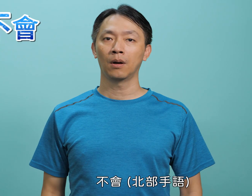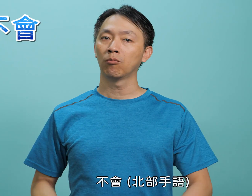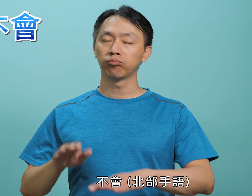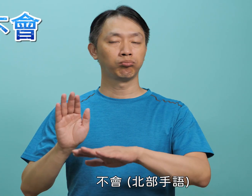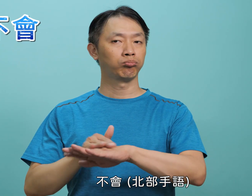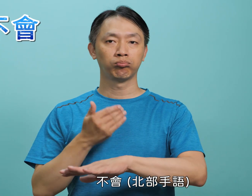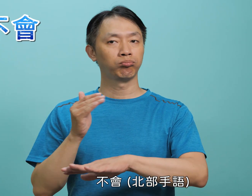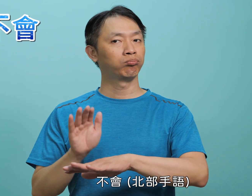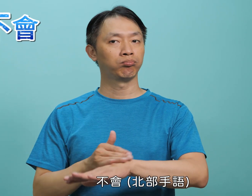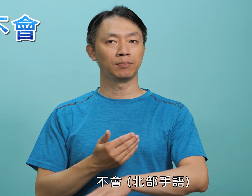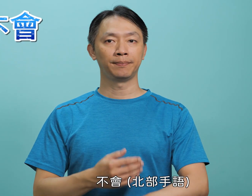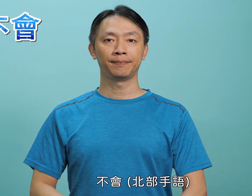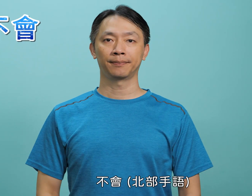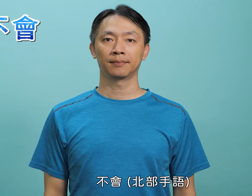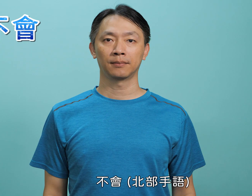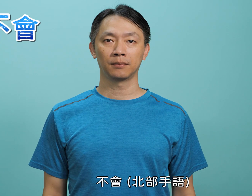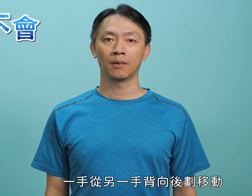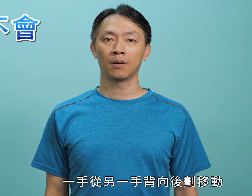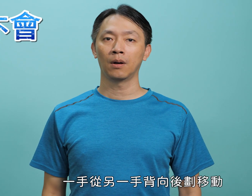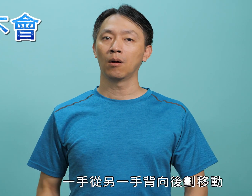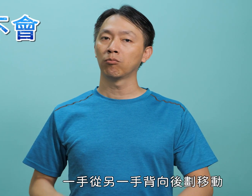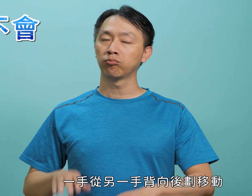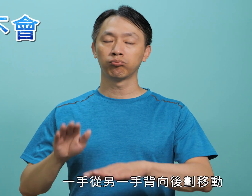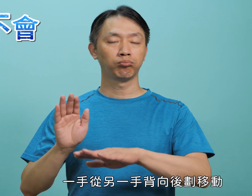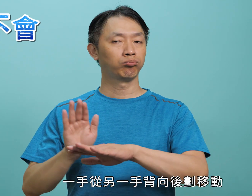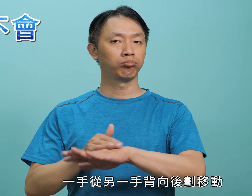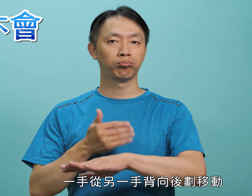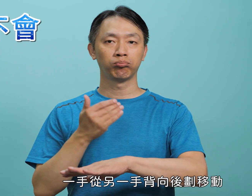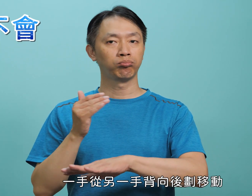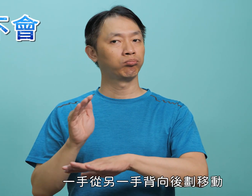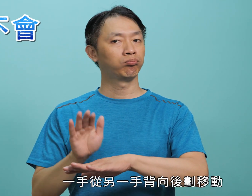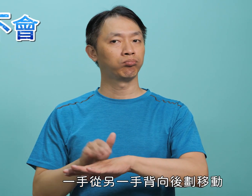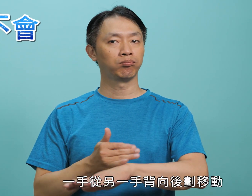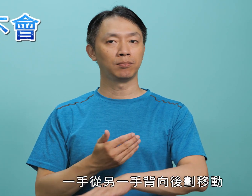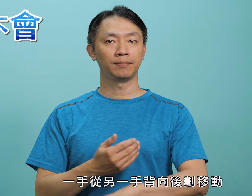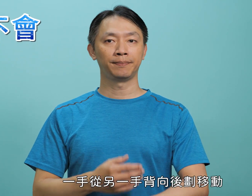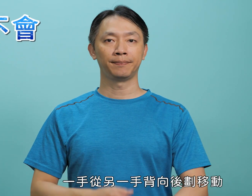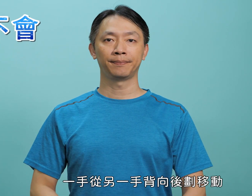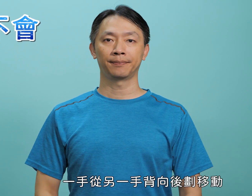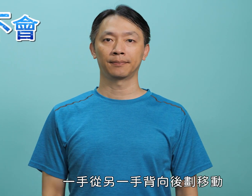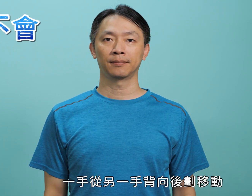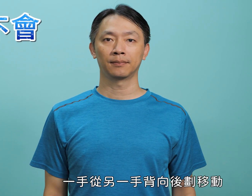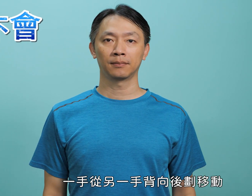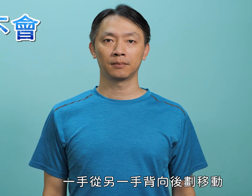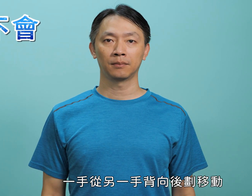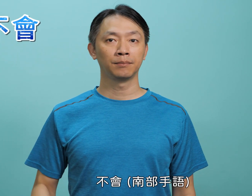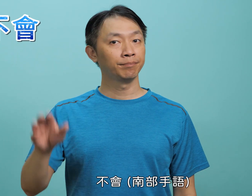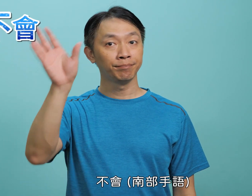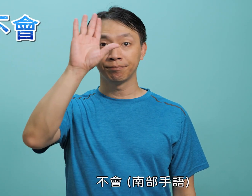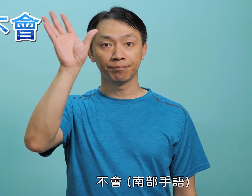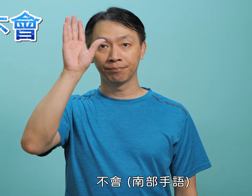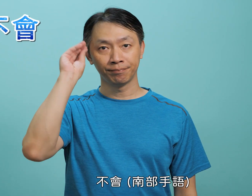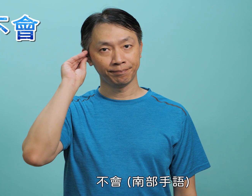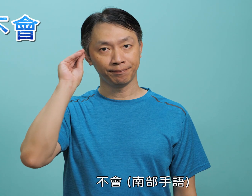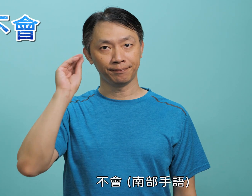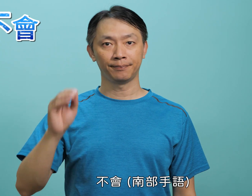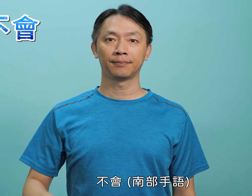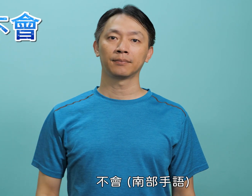不会北部手语，一手从另一手背向后滑移动。不会南部手